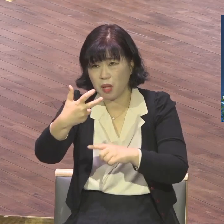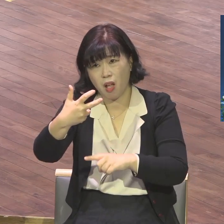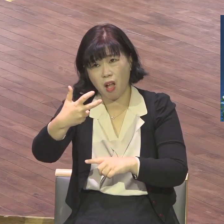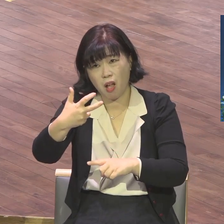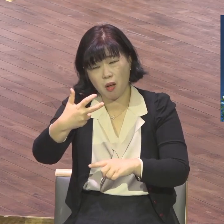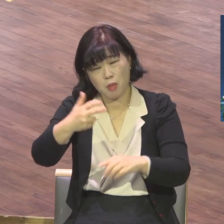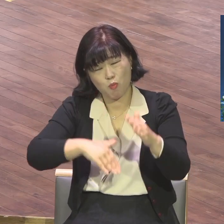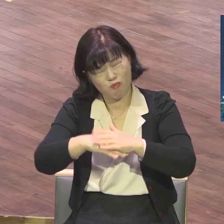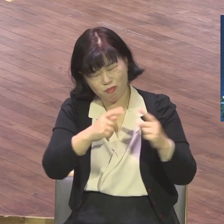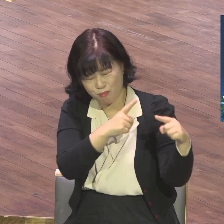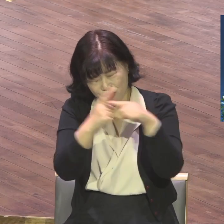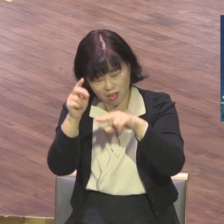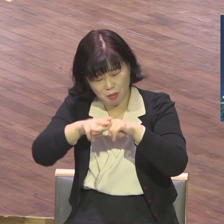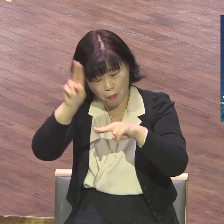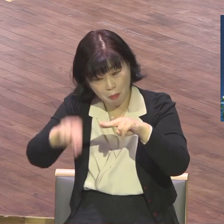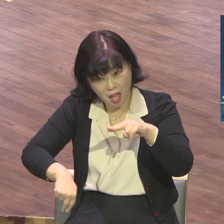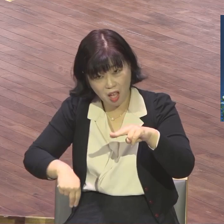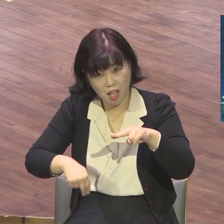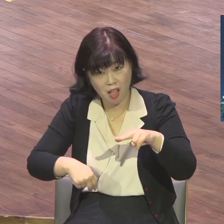성경적